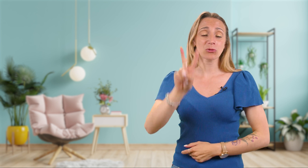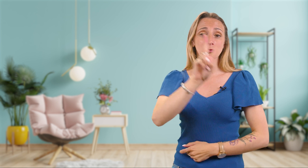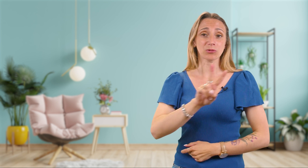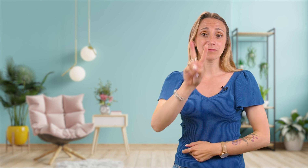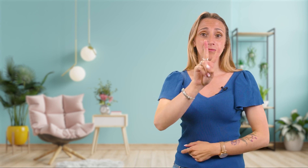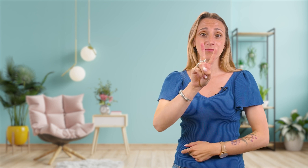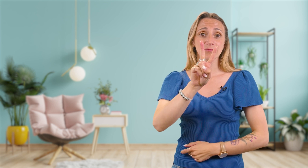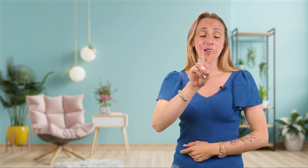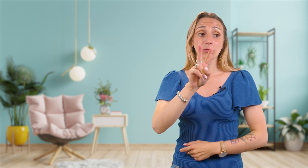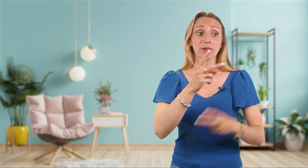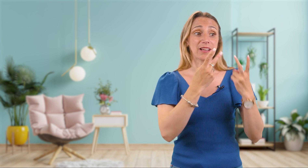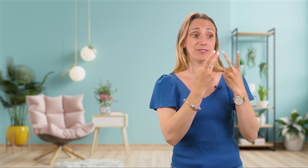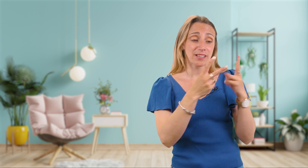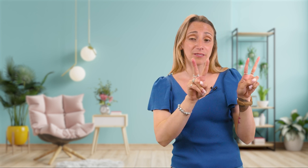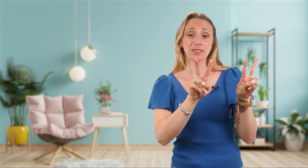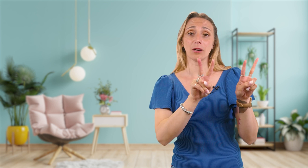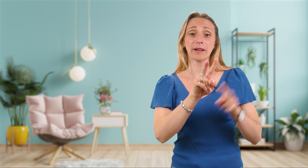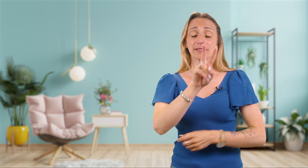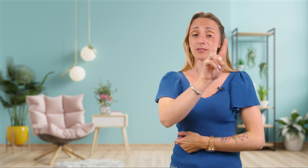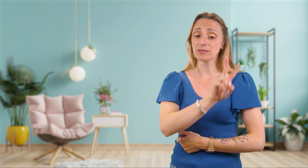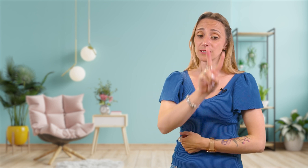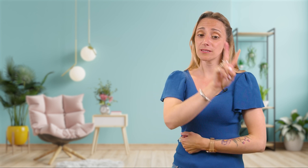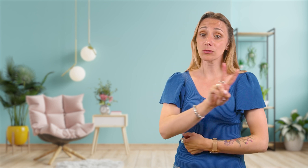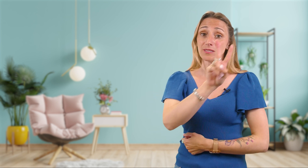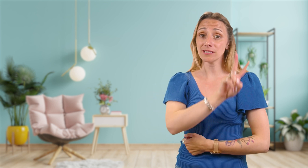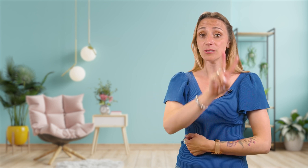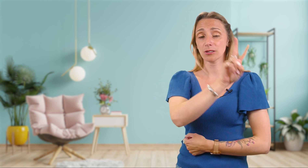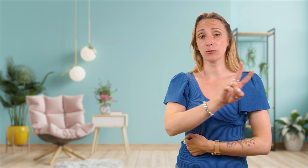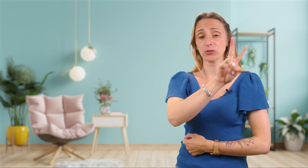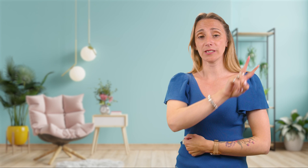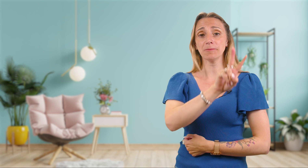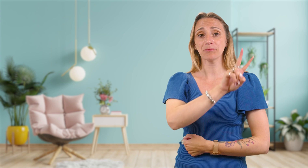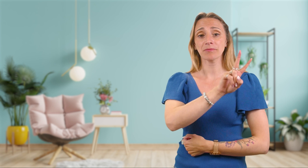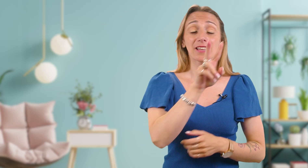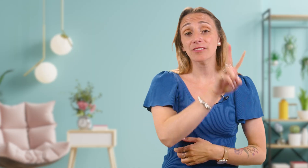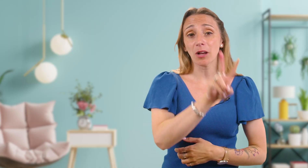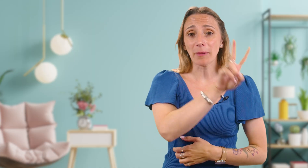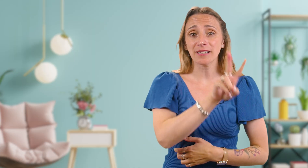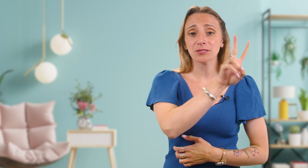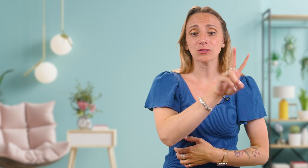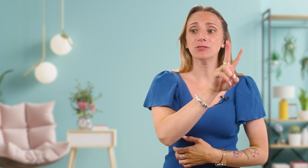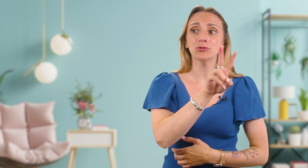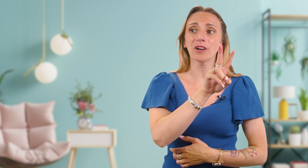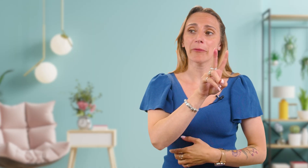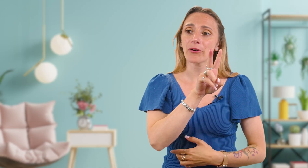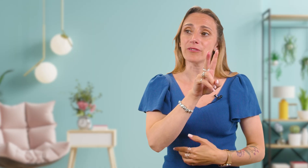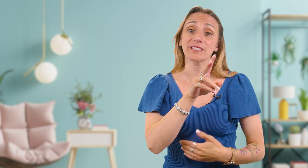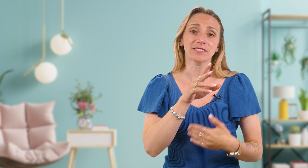l'on tourne. Donc la ville Villeurbanne se signe comme ceci. Et Villeurbanne se situe vraiment en fait